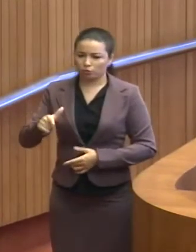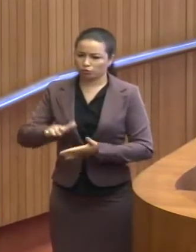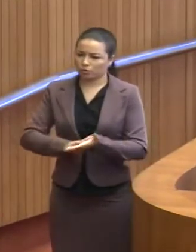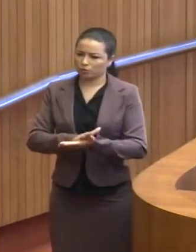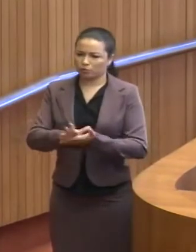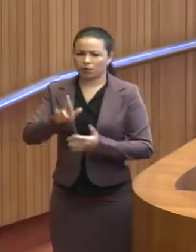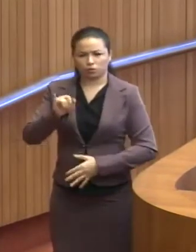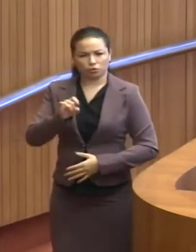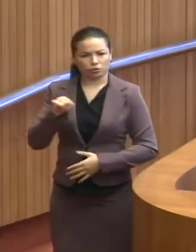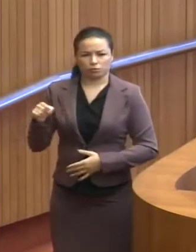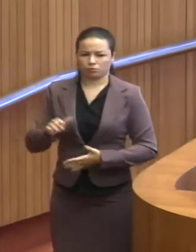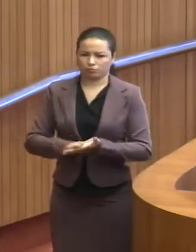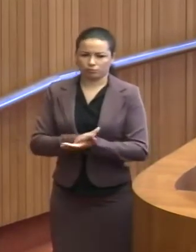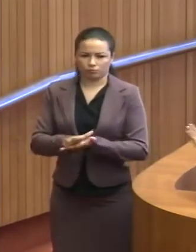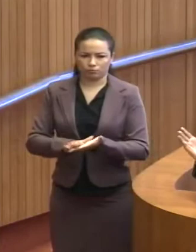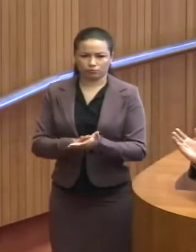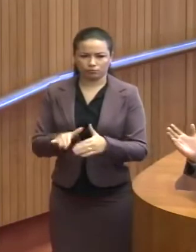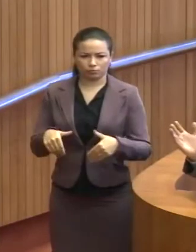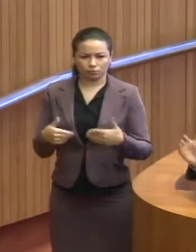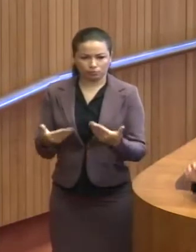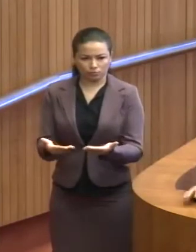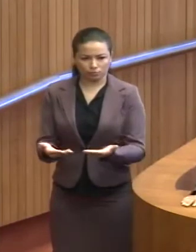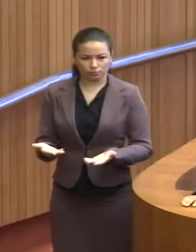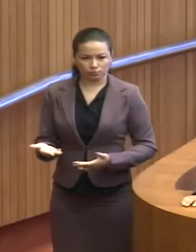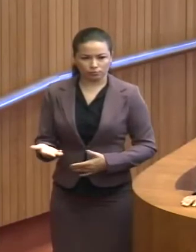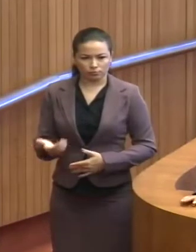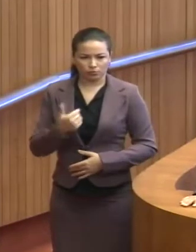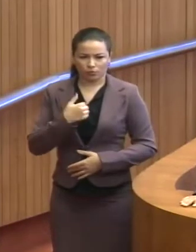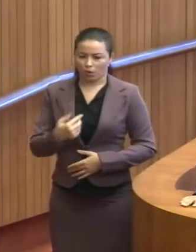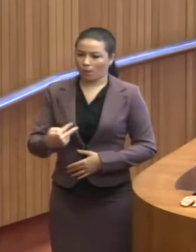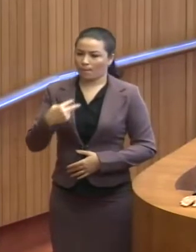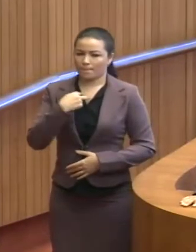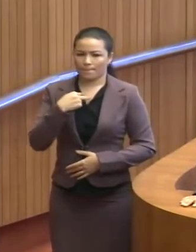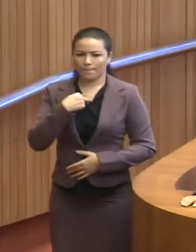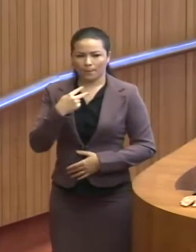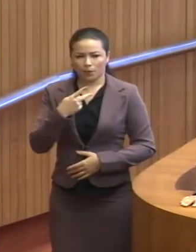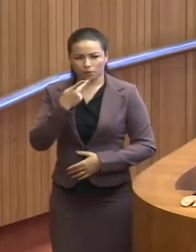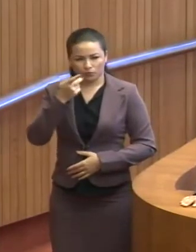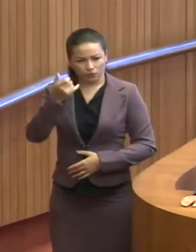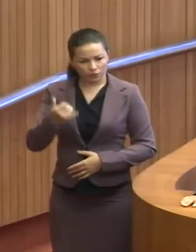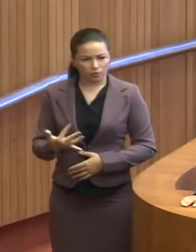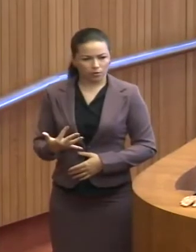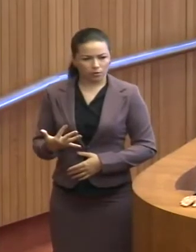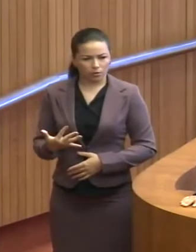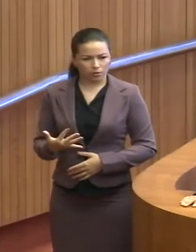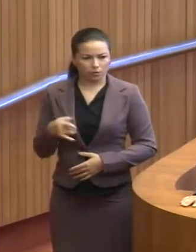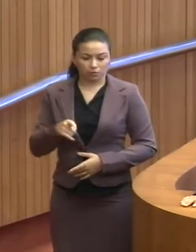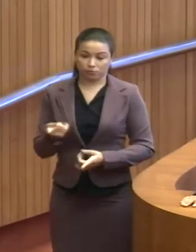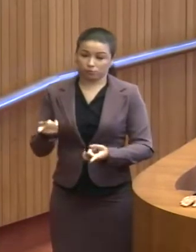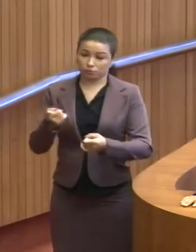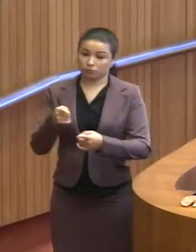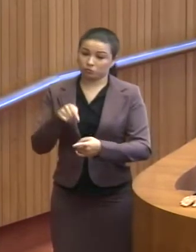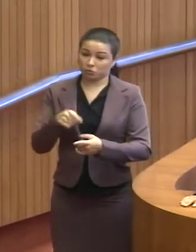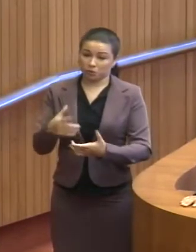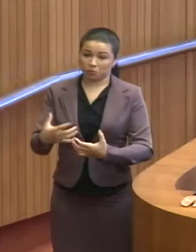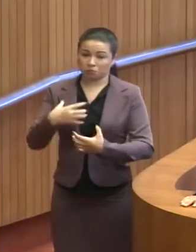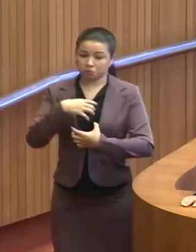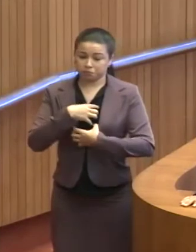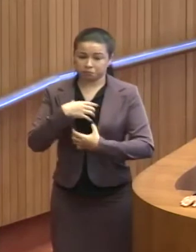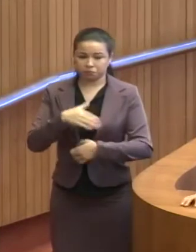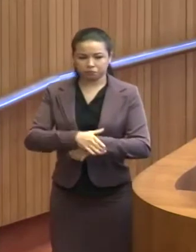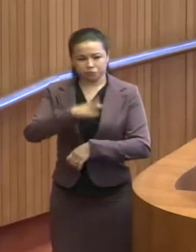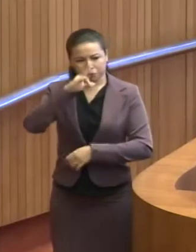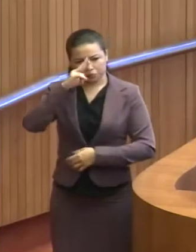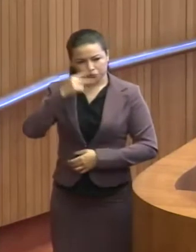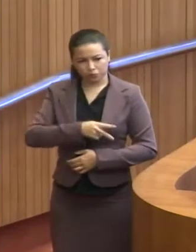tinha nenhuma restrição. Então, isso eu não posso negar que foi revestido de um sentimento